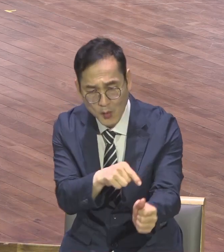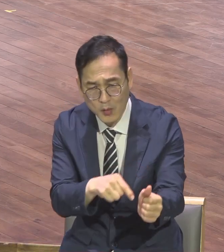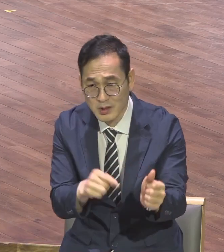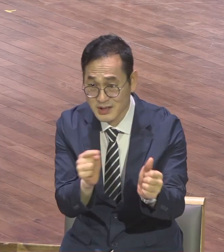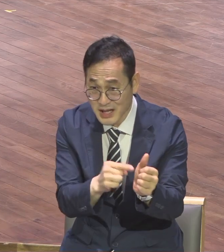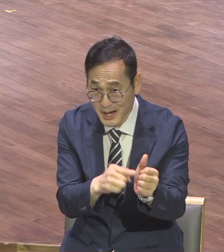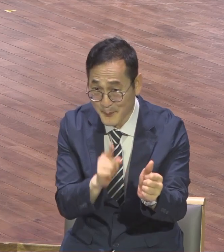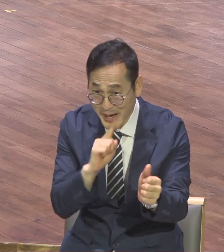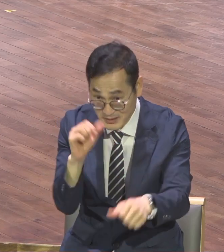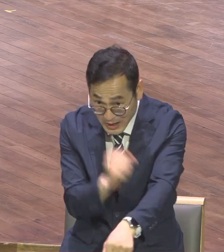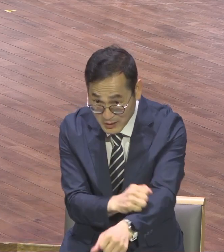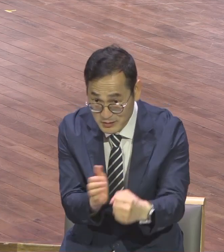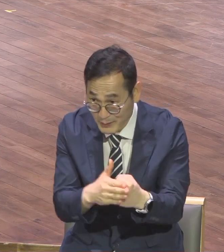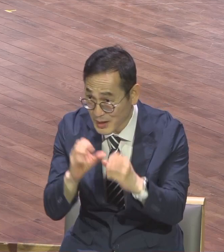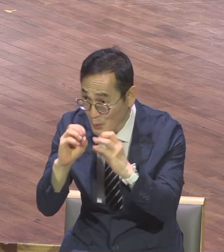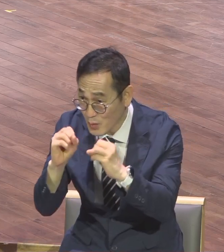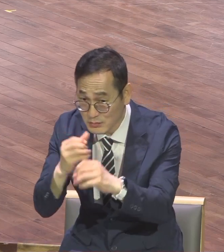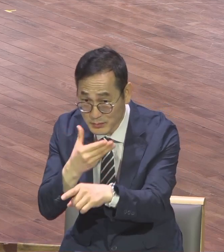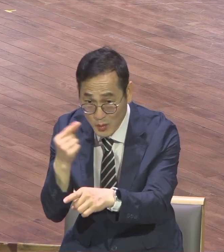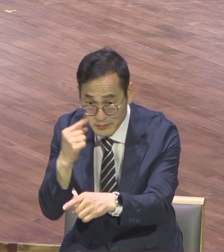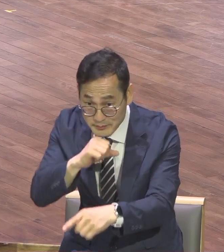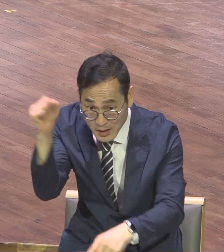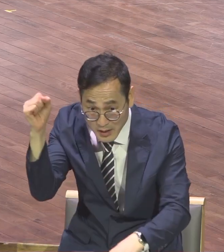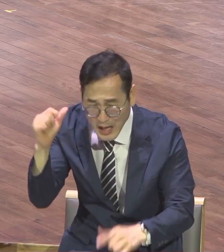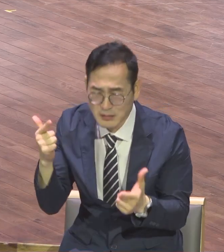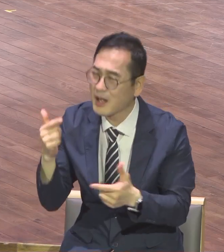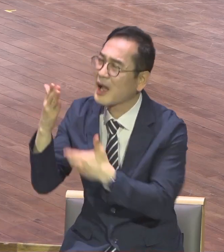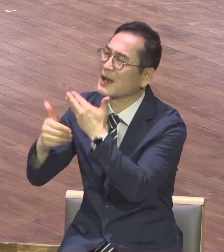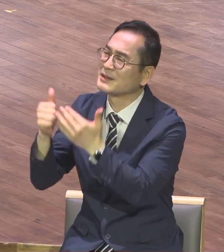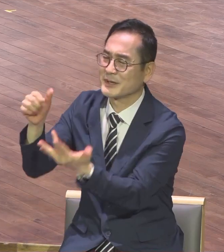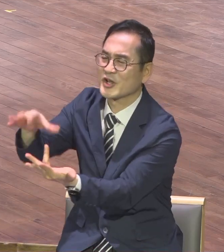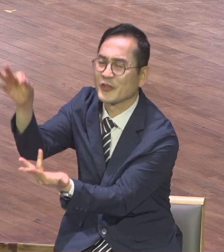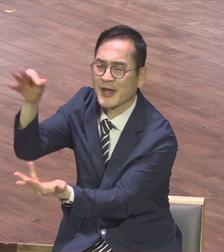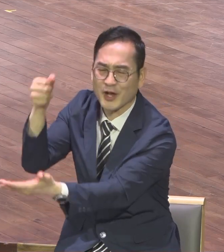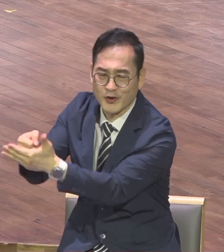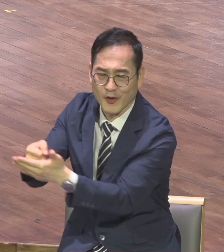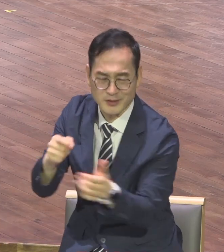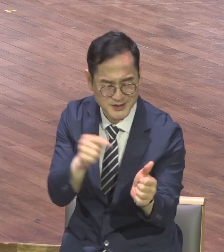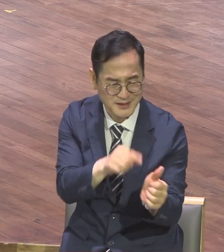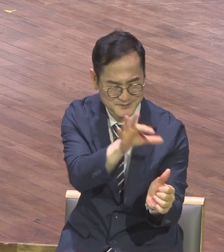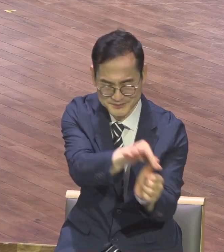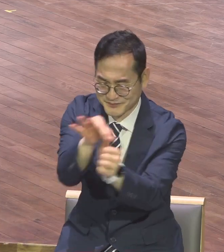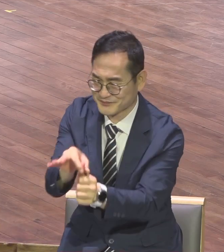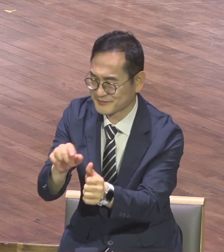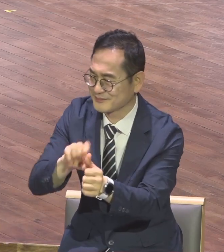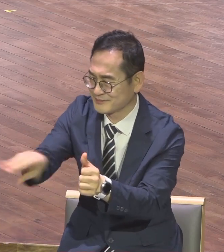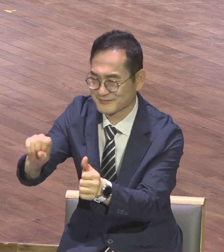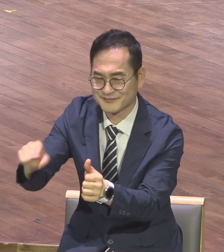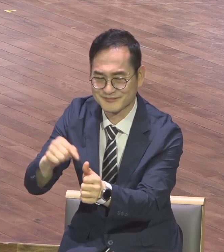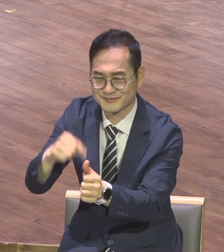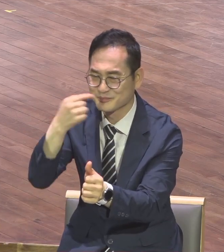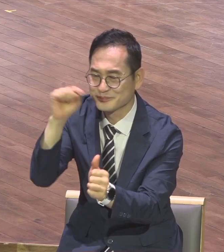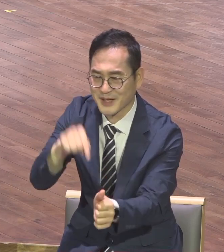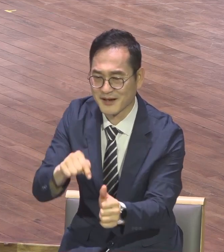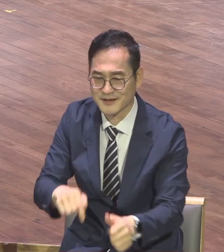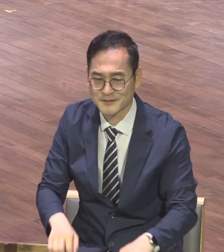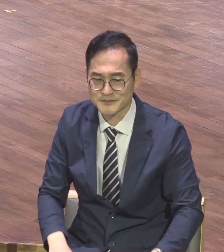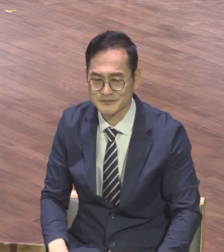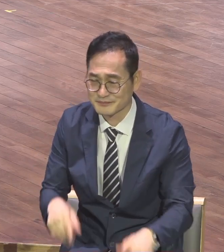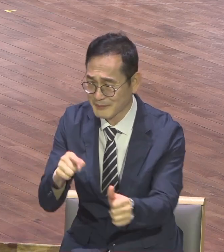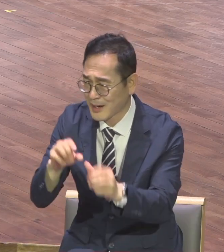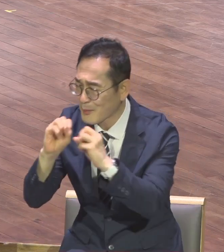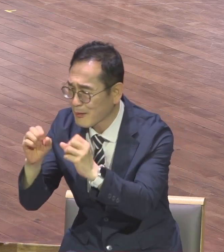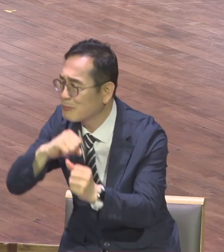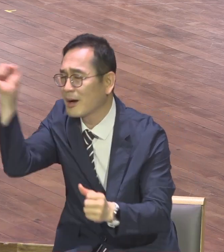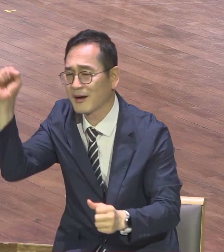아니에요. 은혜 받을 사람 다 받아요. 목사님 사투리가 너무 심해가지고 못 알아들었다.